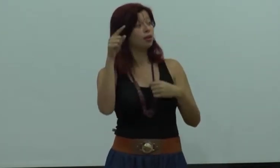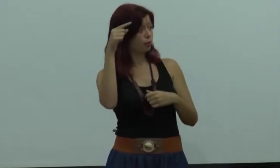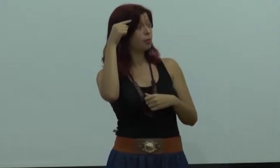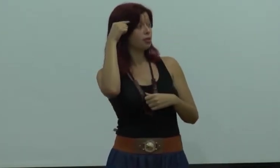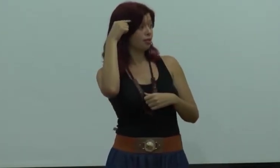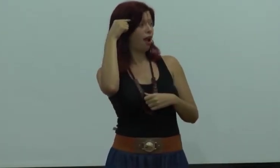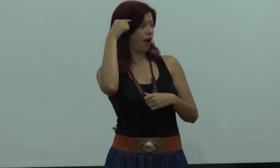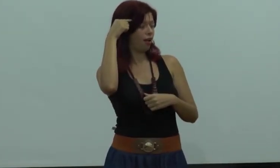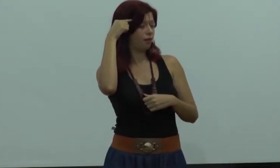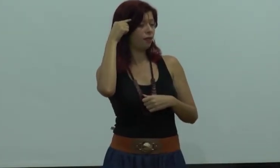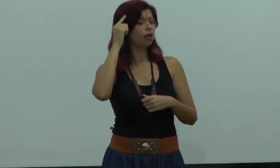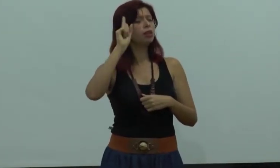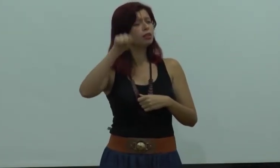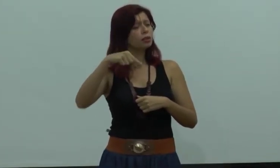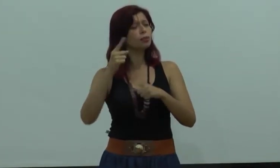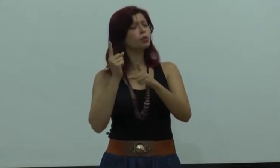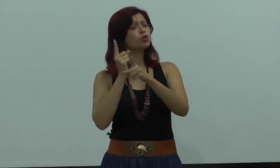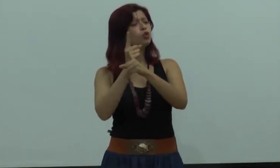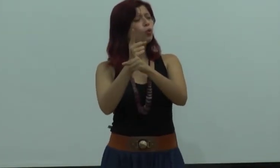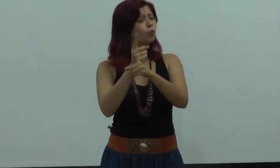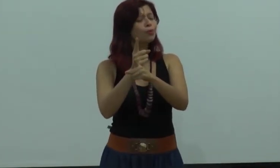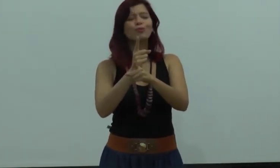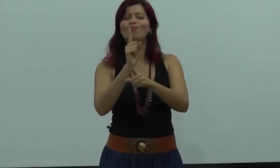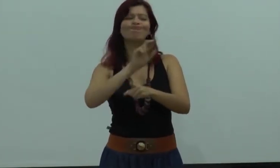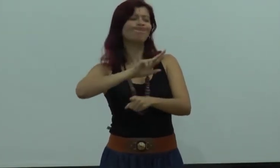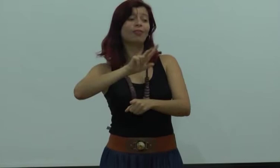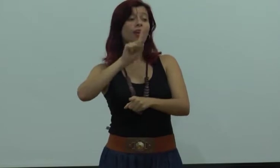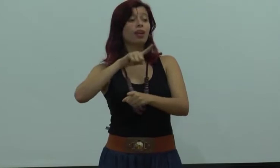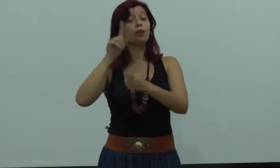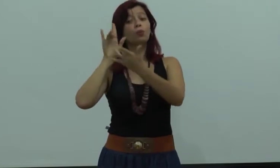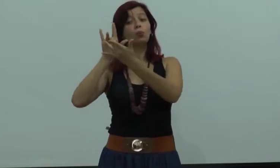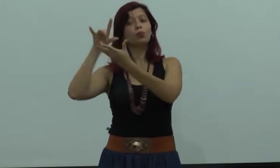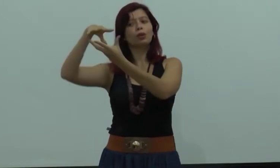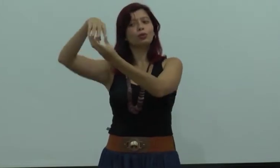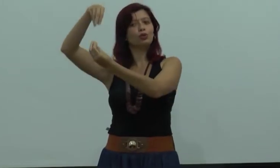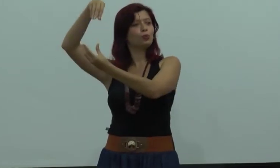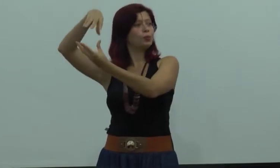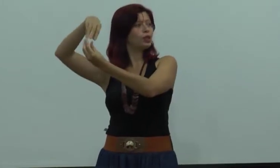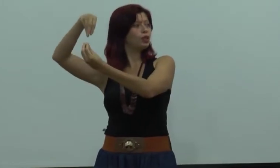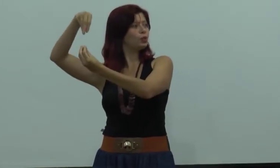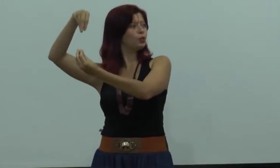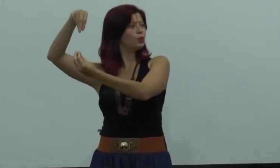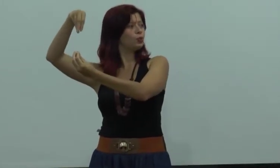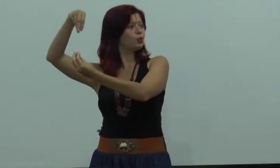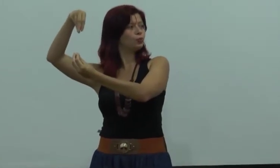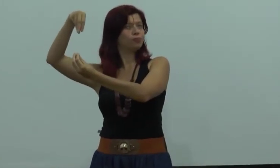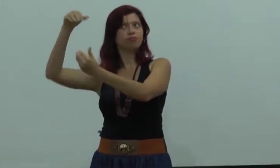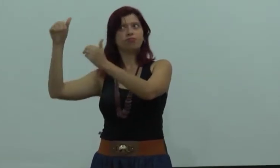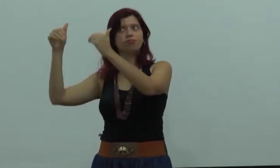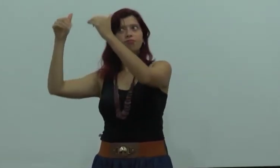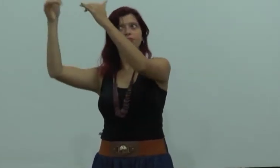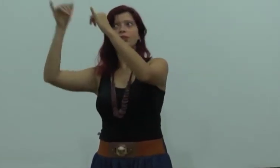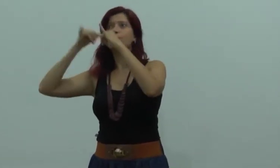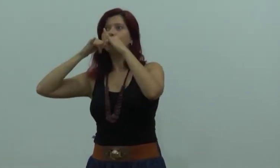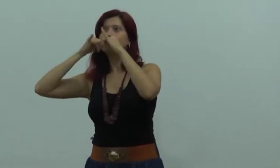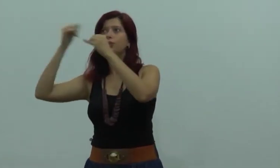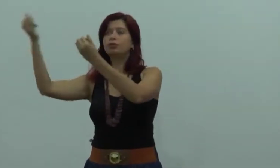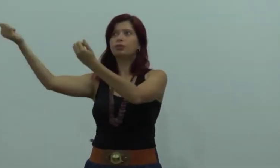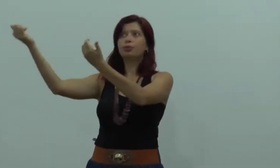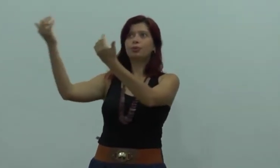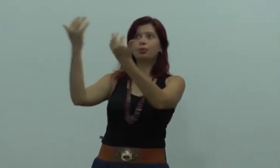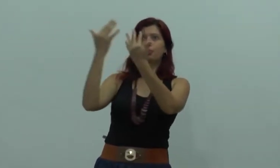com os meus pensamentos, e eu recebo os fluidos do ambiente espiritual,